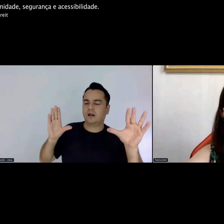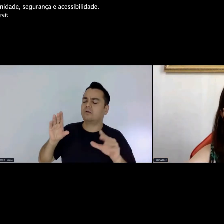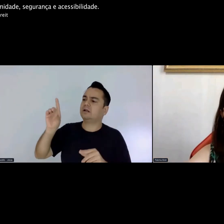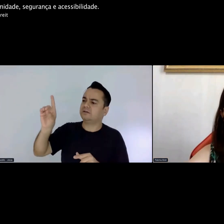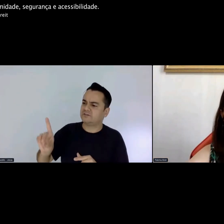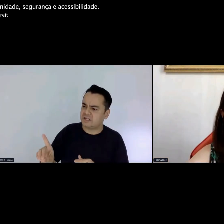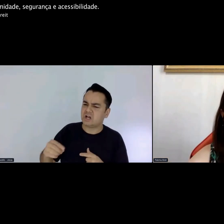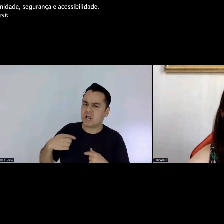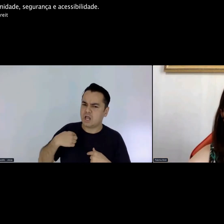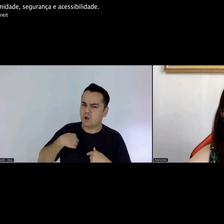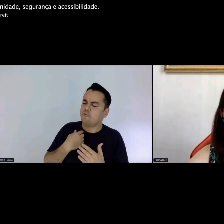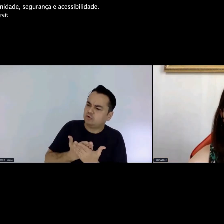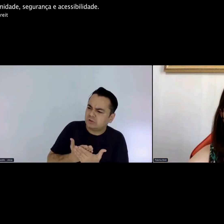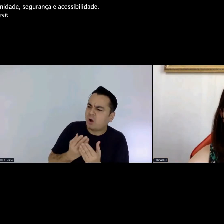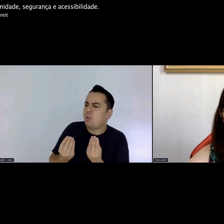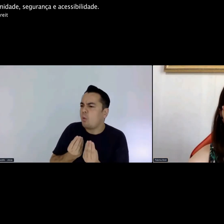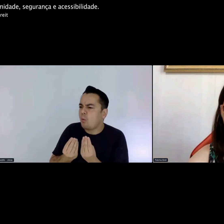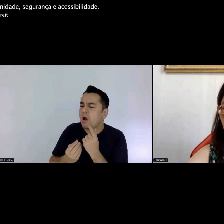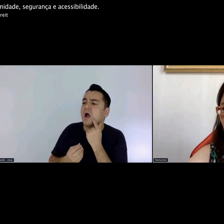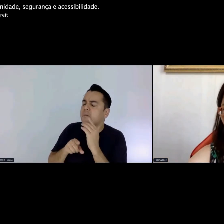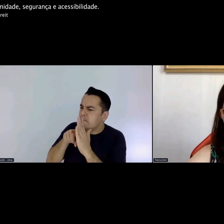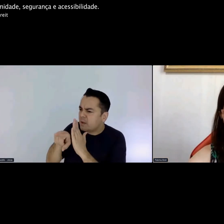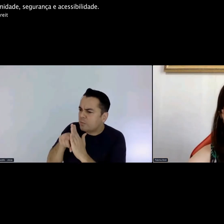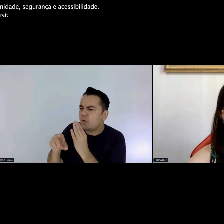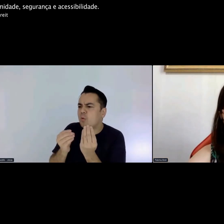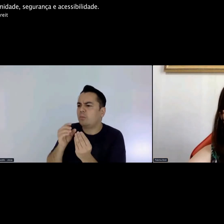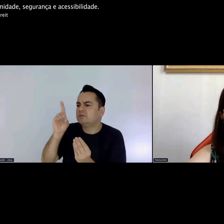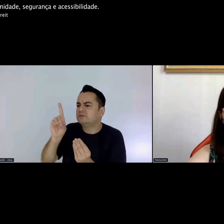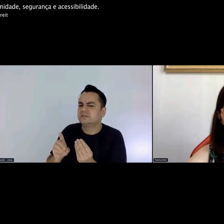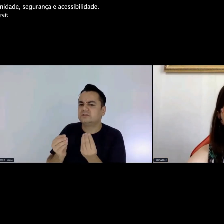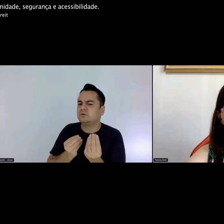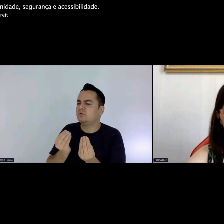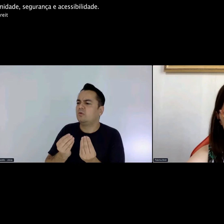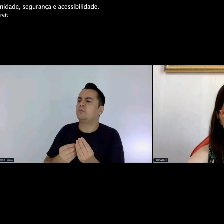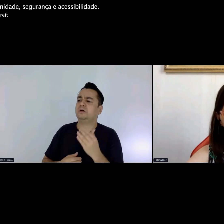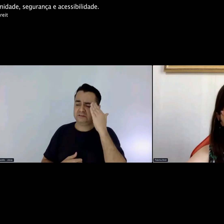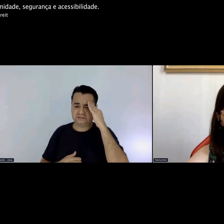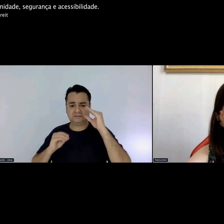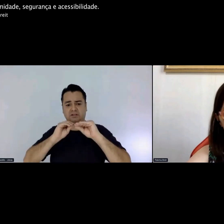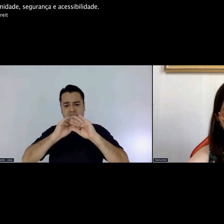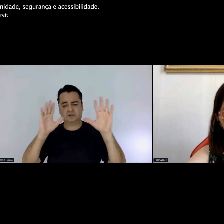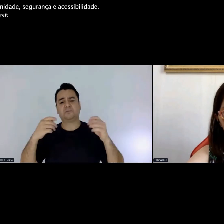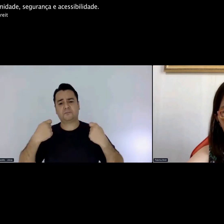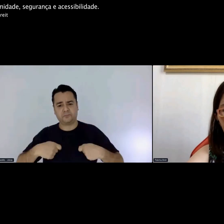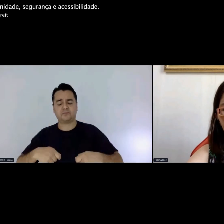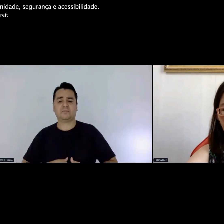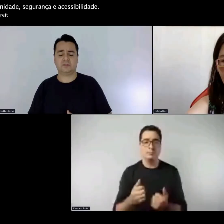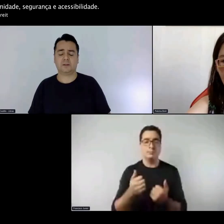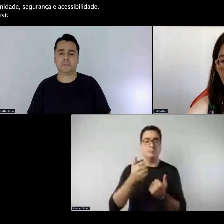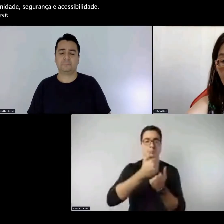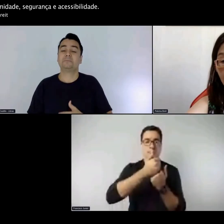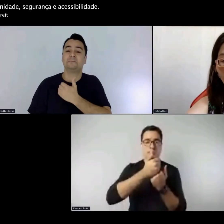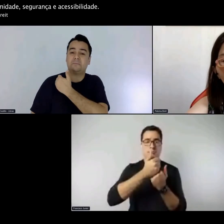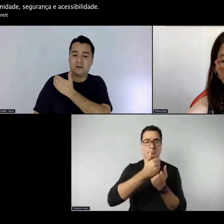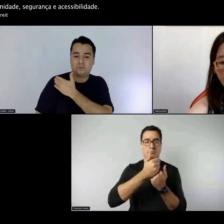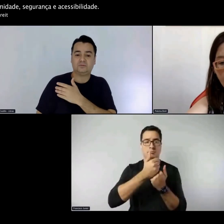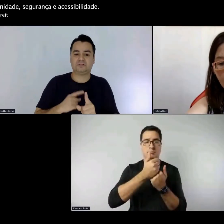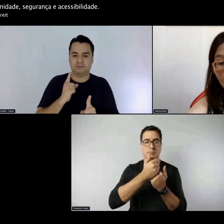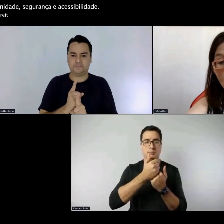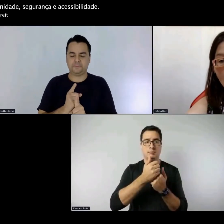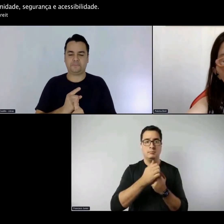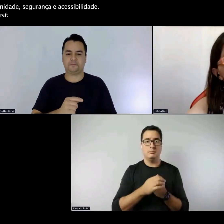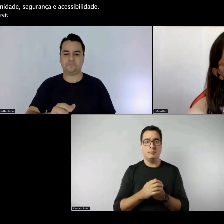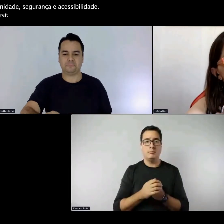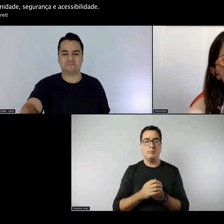de fato, as pessoas com deficiência. O preconceito a gente encontra ainda na